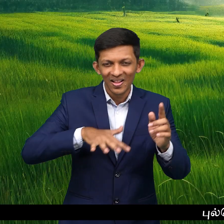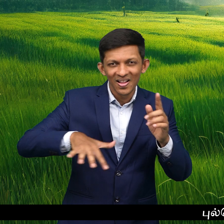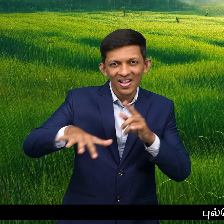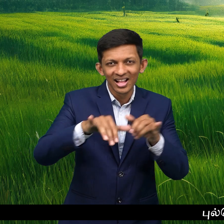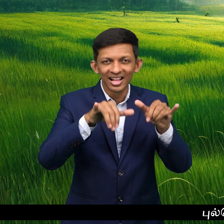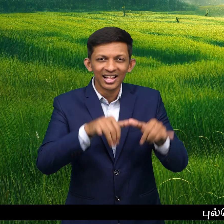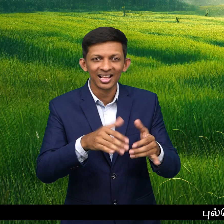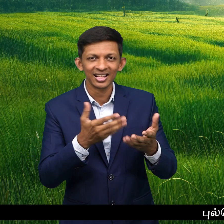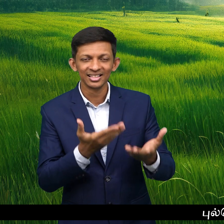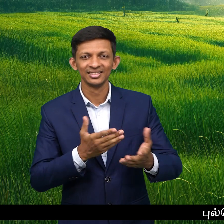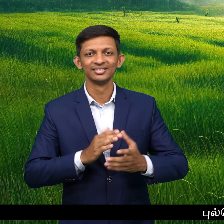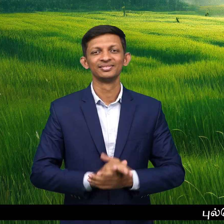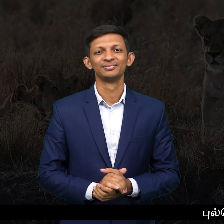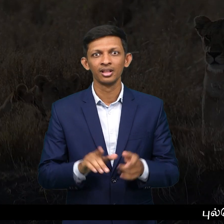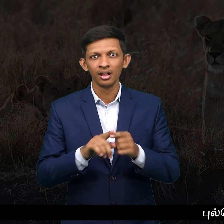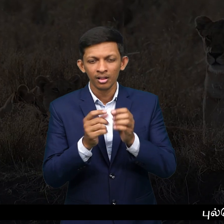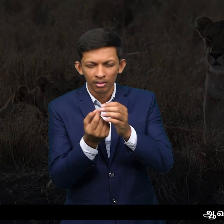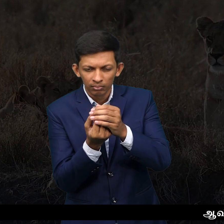புல்வெளிகள்,